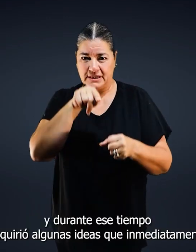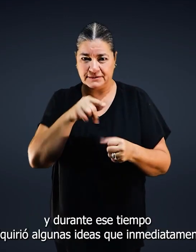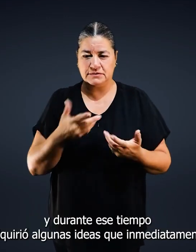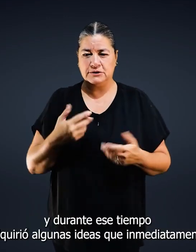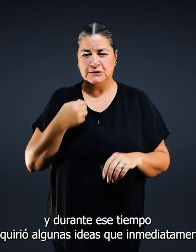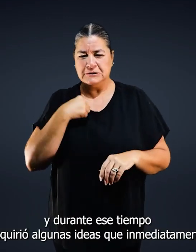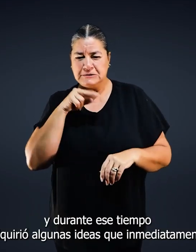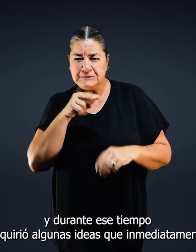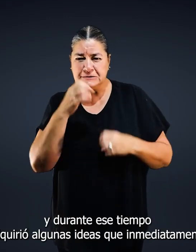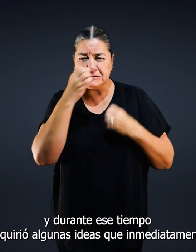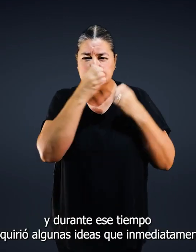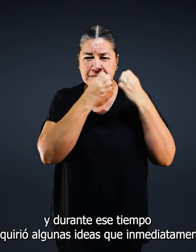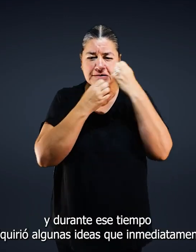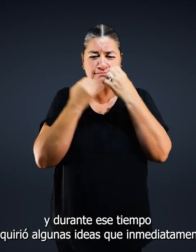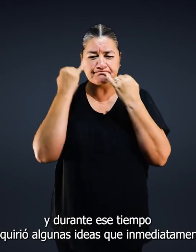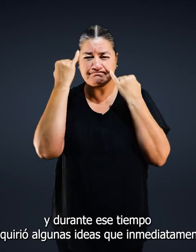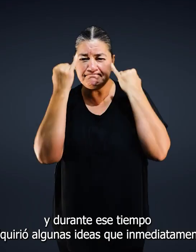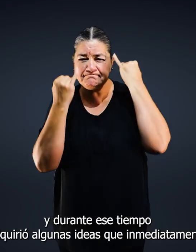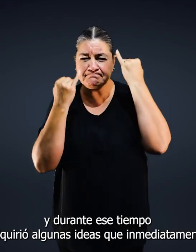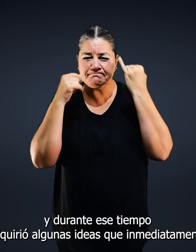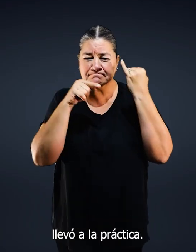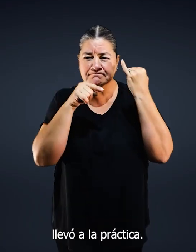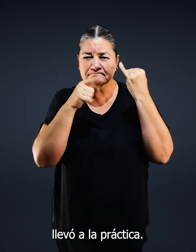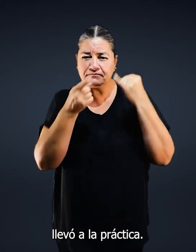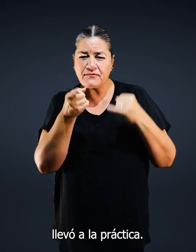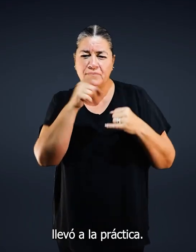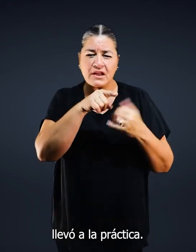y durante ese tiempo adquirió algunas ideas que inmediatamente llevó a la práctica.